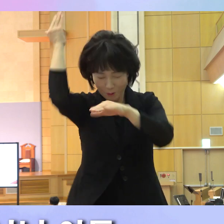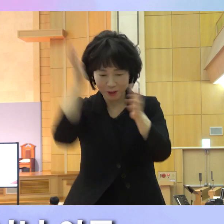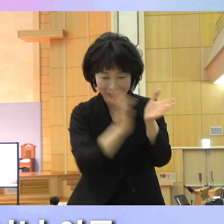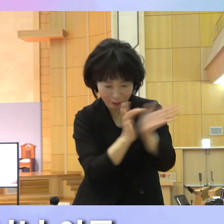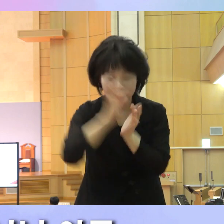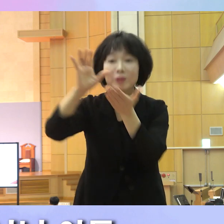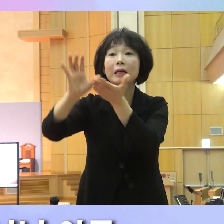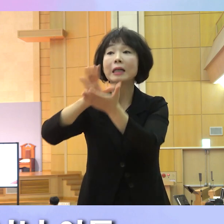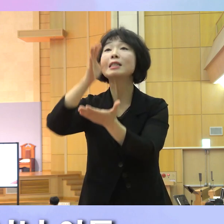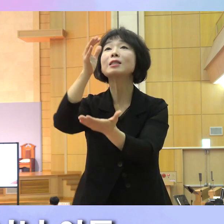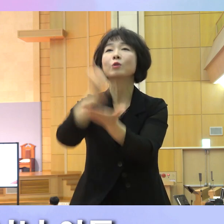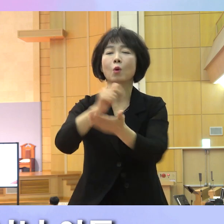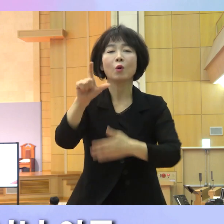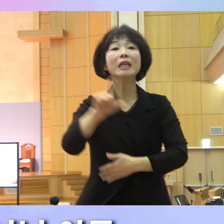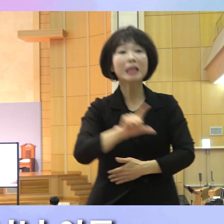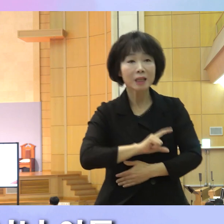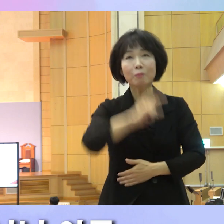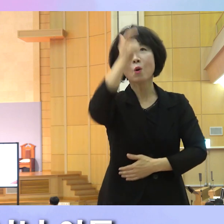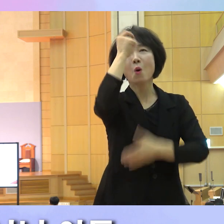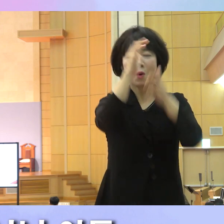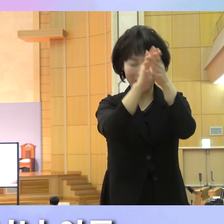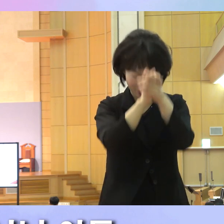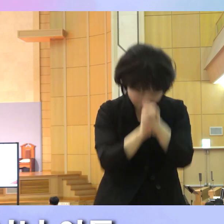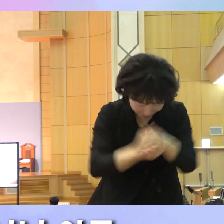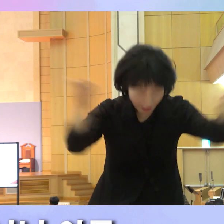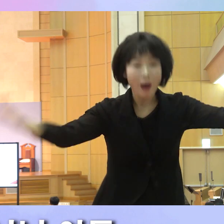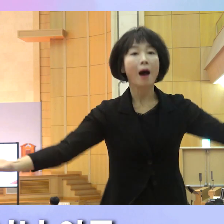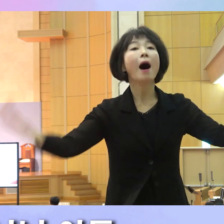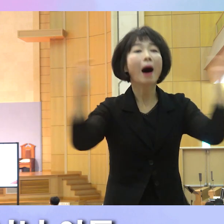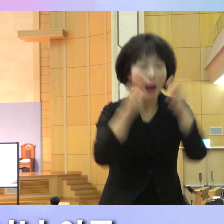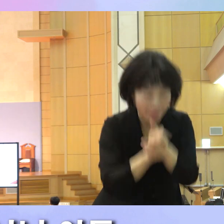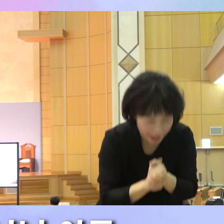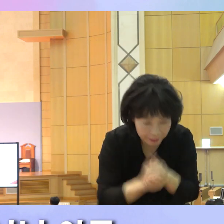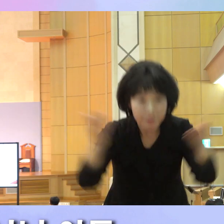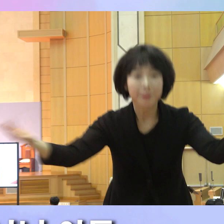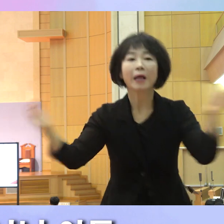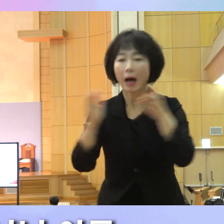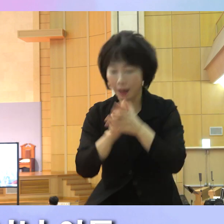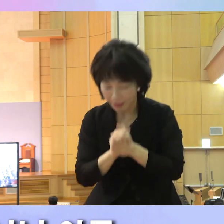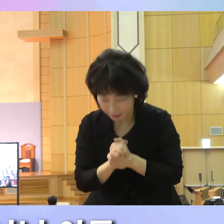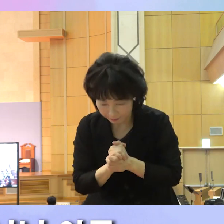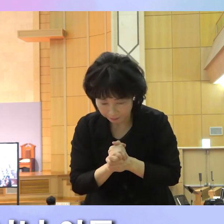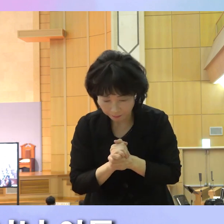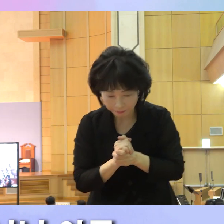예수 그리스도 이름으로 간절히 기도드렸사옵나이다. 아멘.